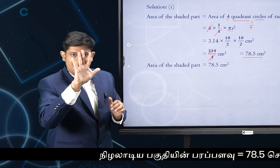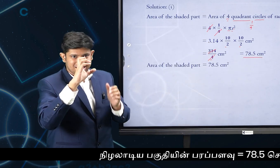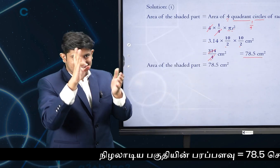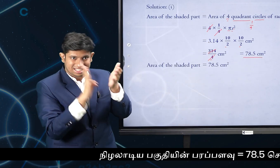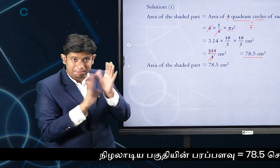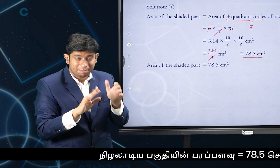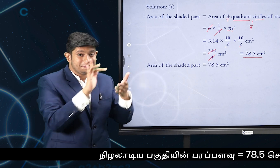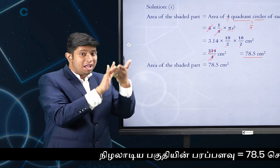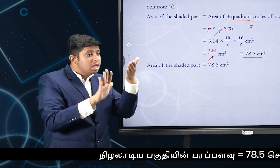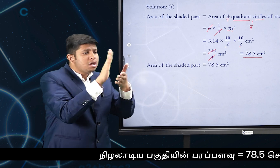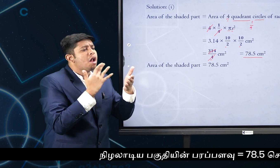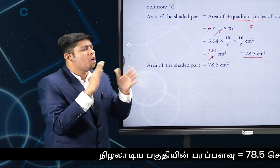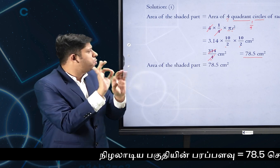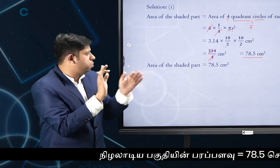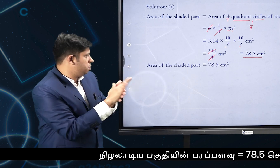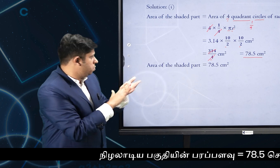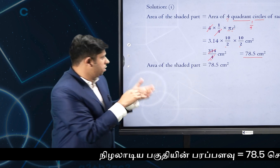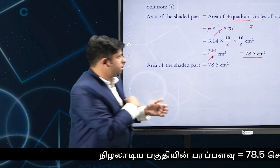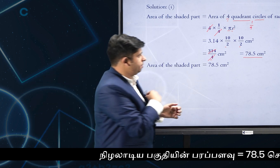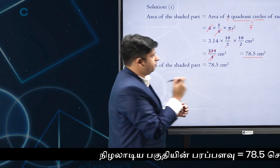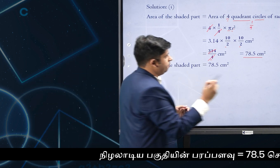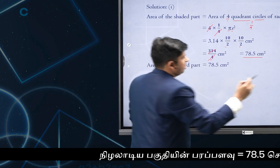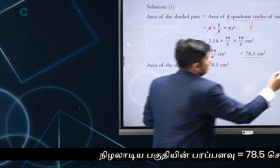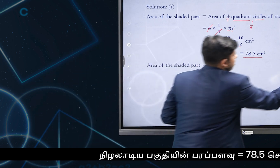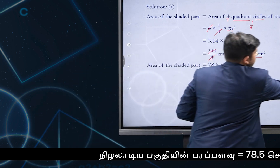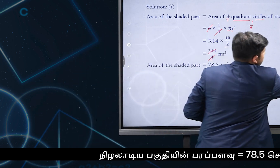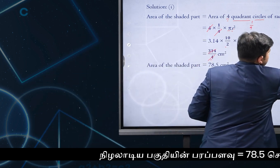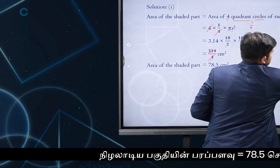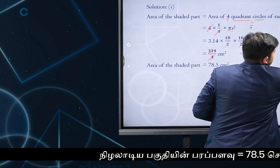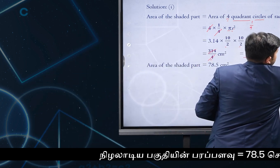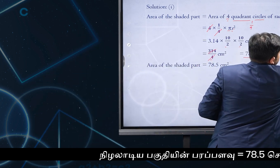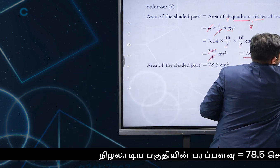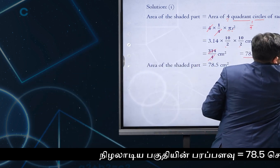ஈடு 78.5 சென்டிமீட்டர் மேலிலக்கு 2.